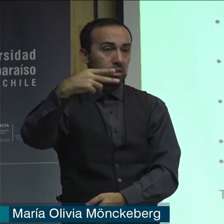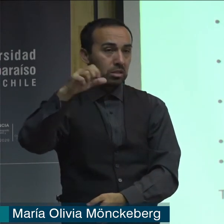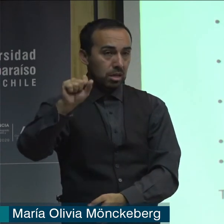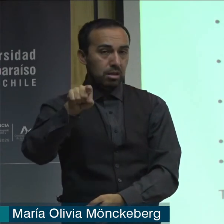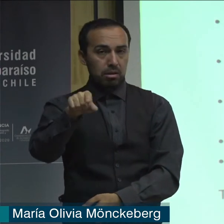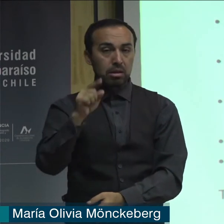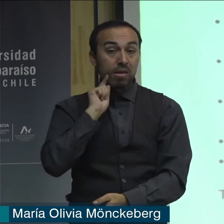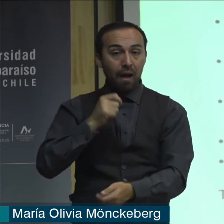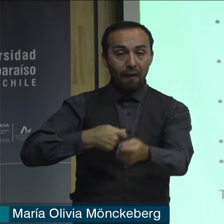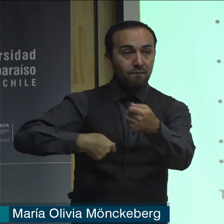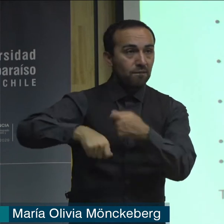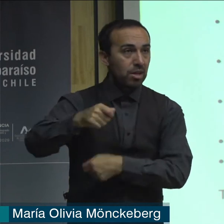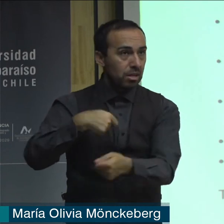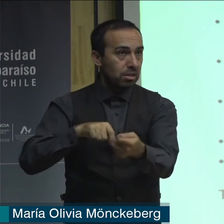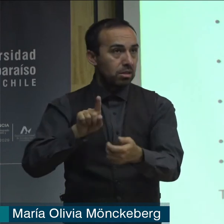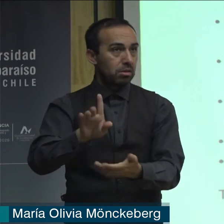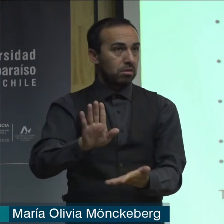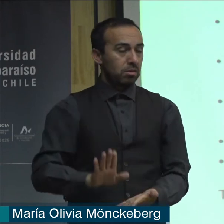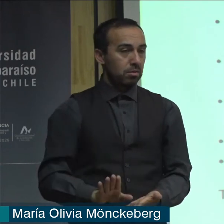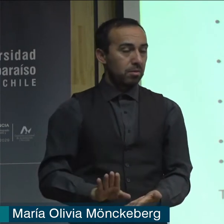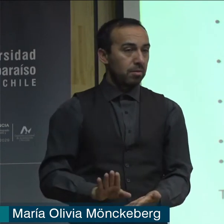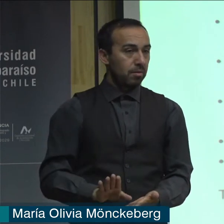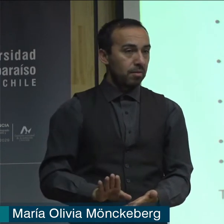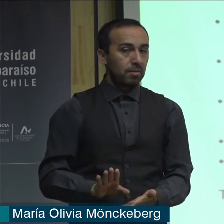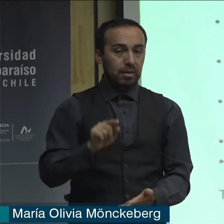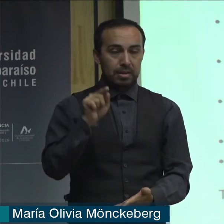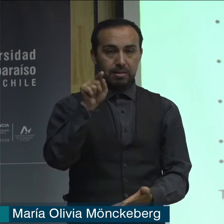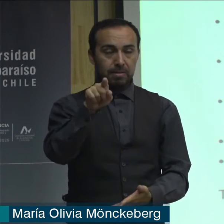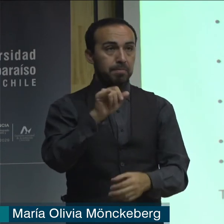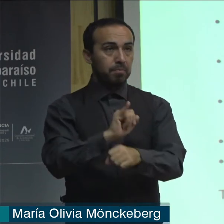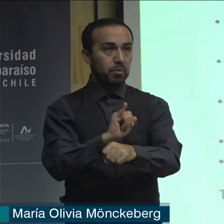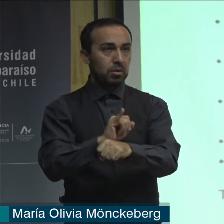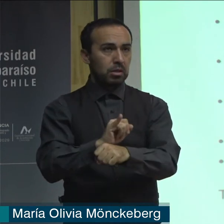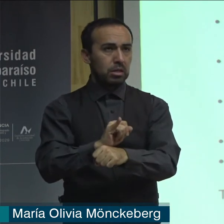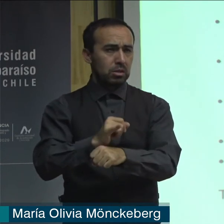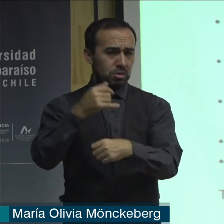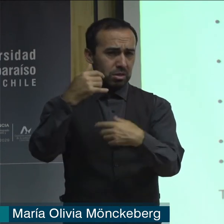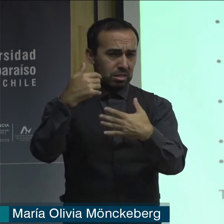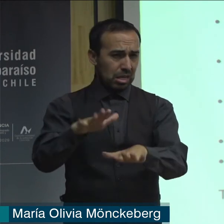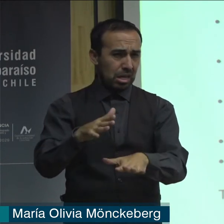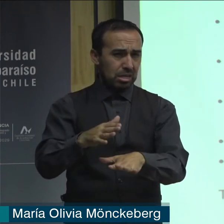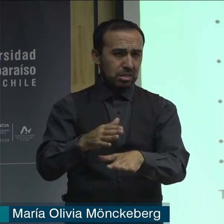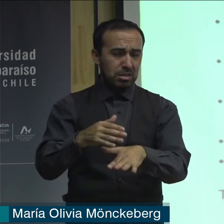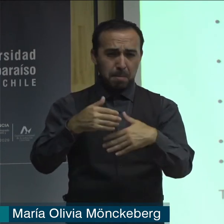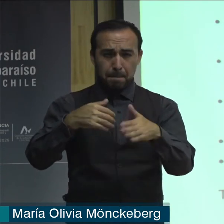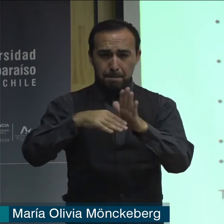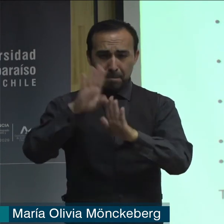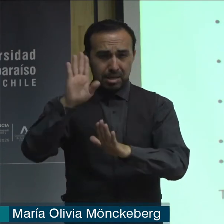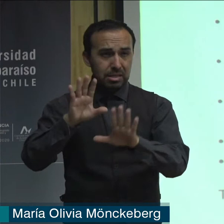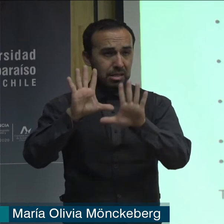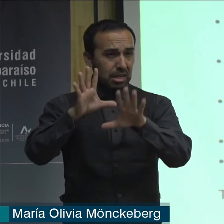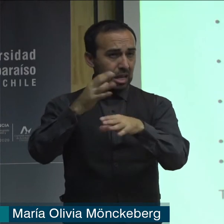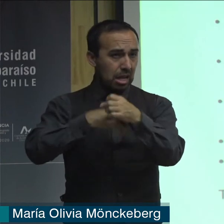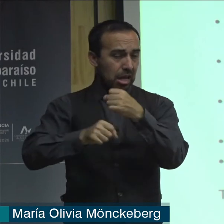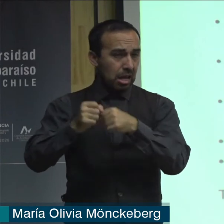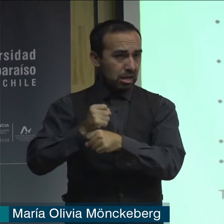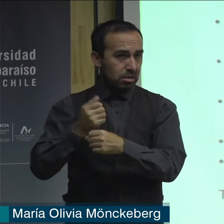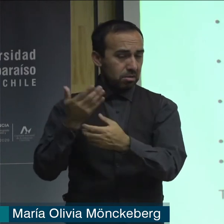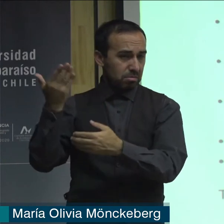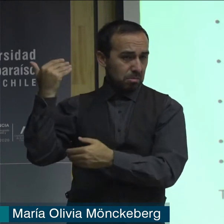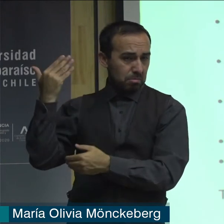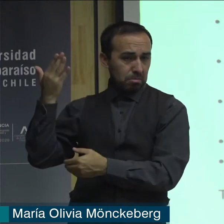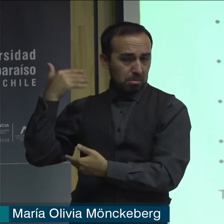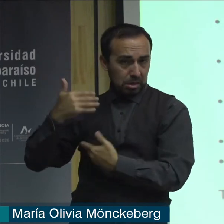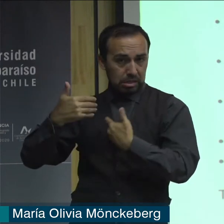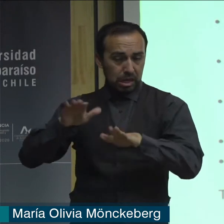Hurtado parece que eso fue hace ya varios más de una década que